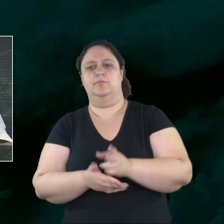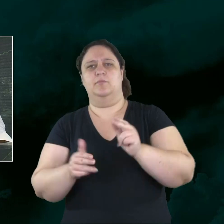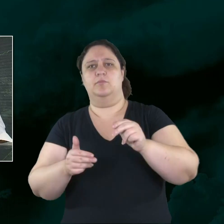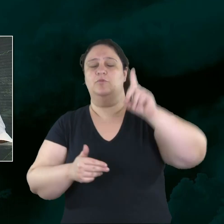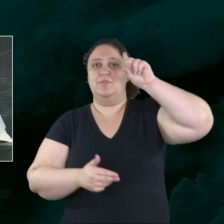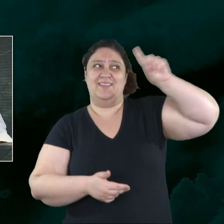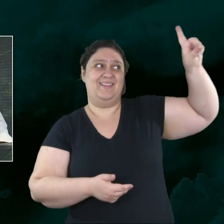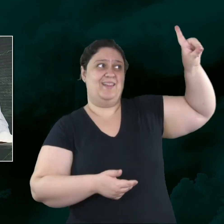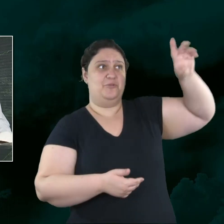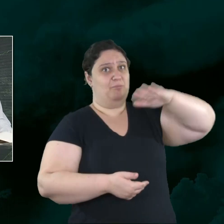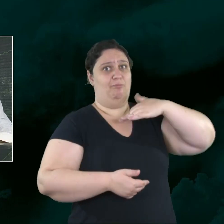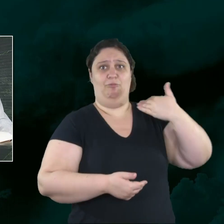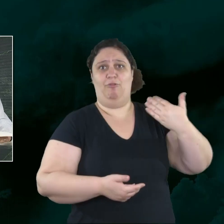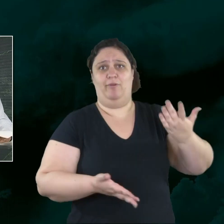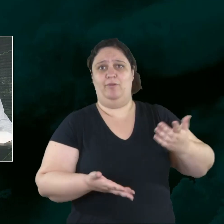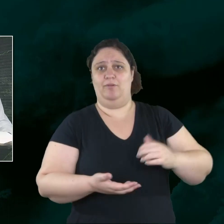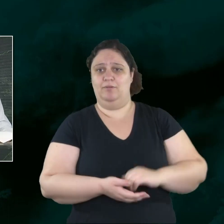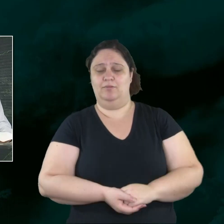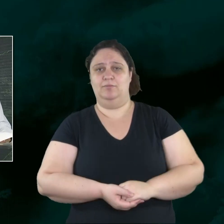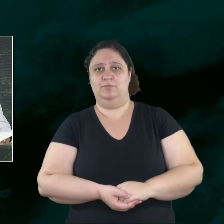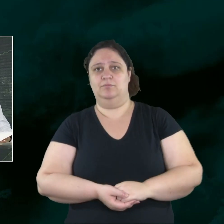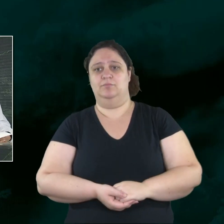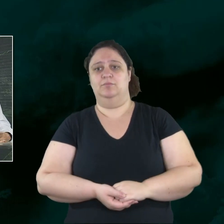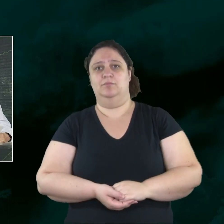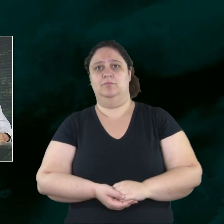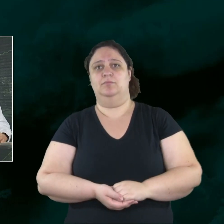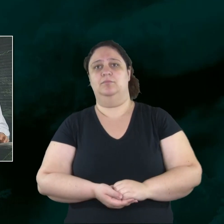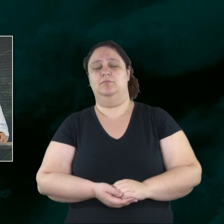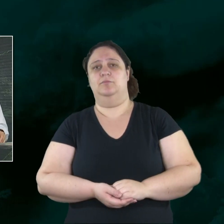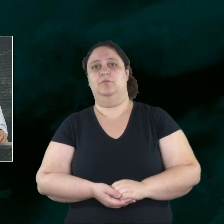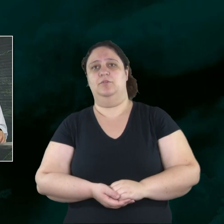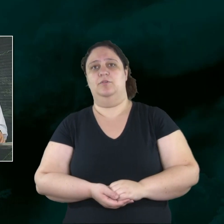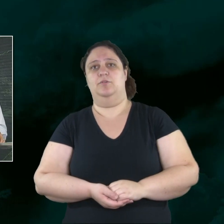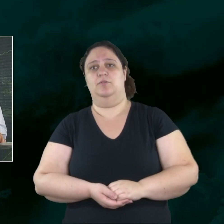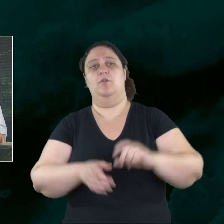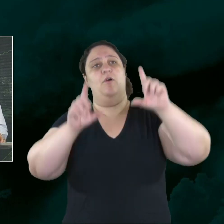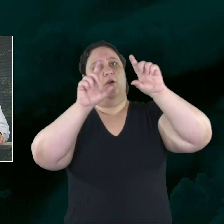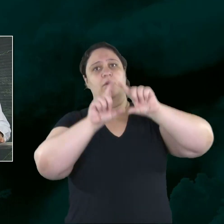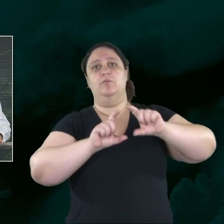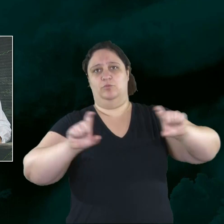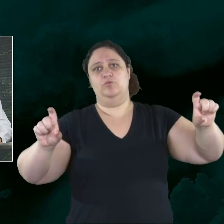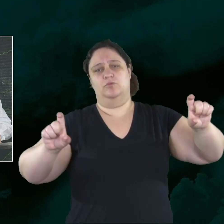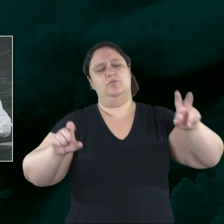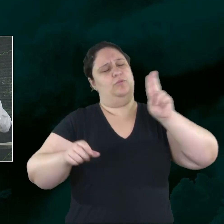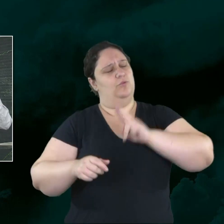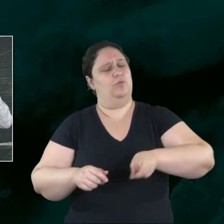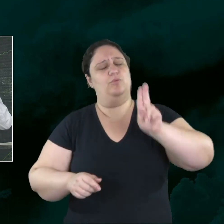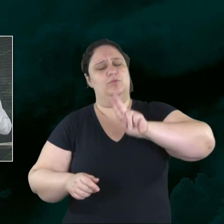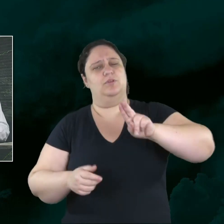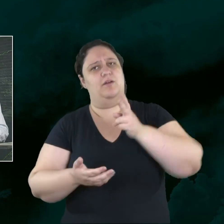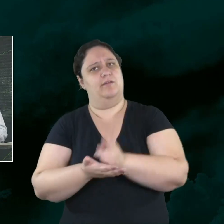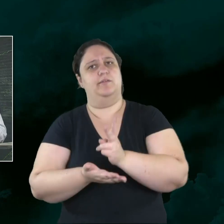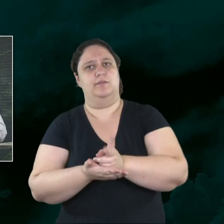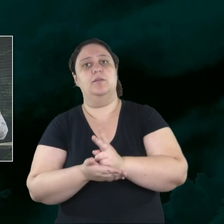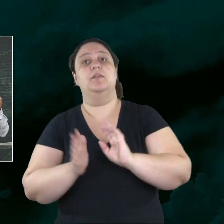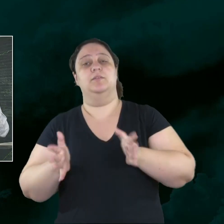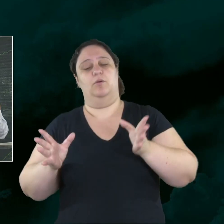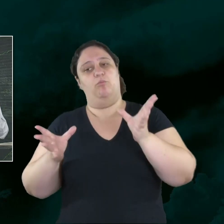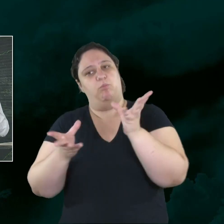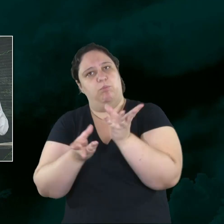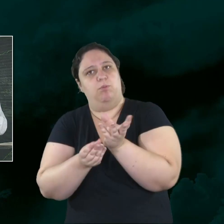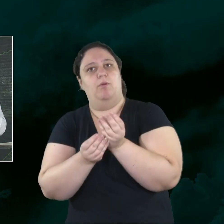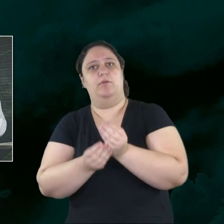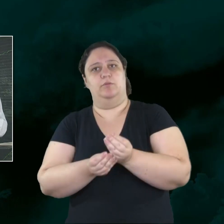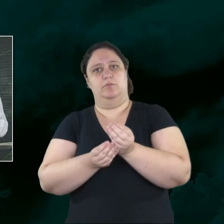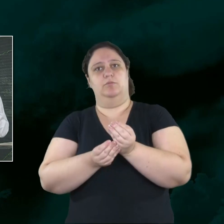está morto, né? É uma frase muito usada por ele, que Deus estava morto. Então vou fazer um pequeno resumo